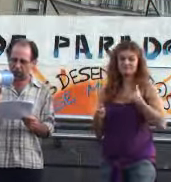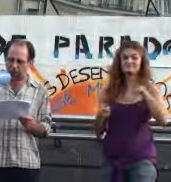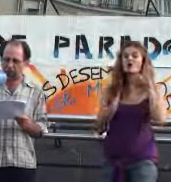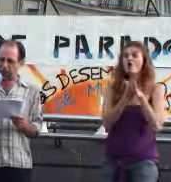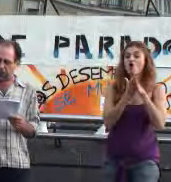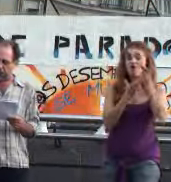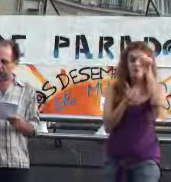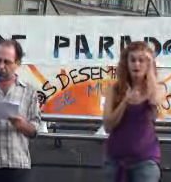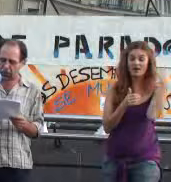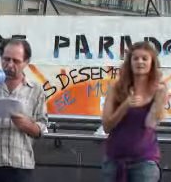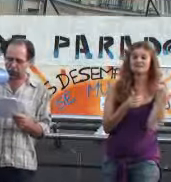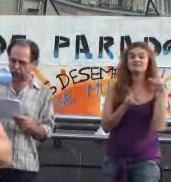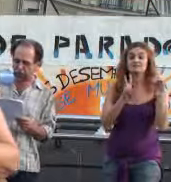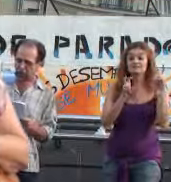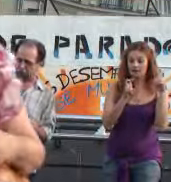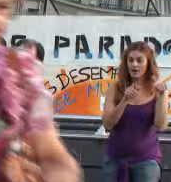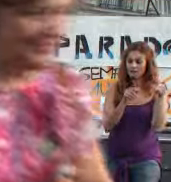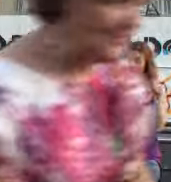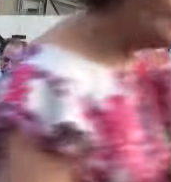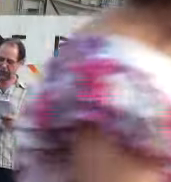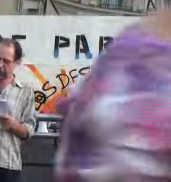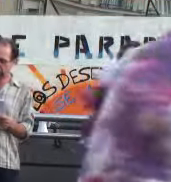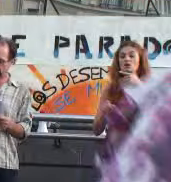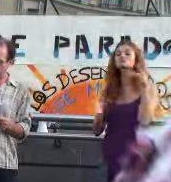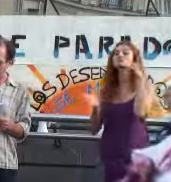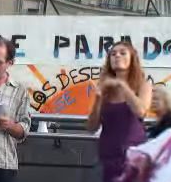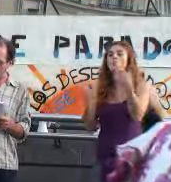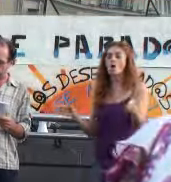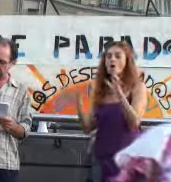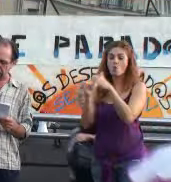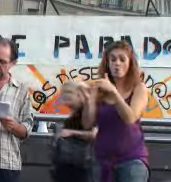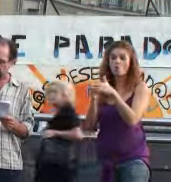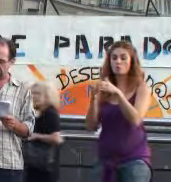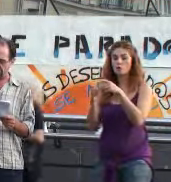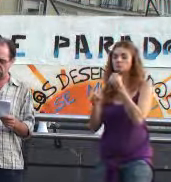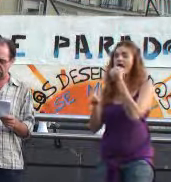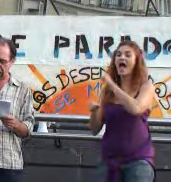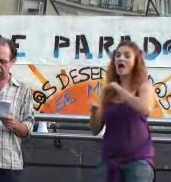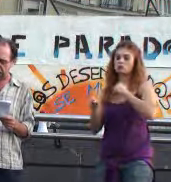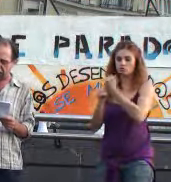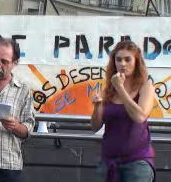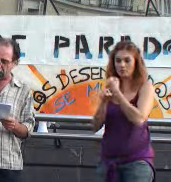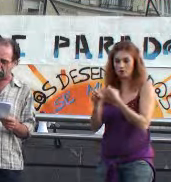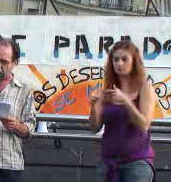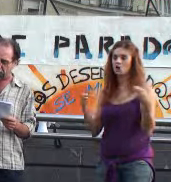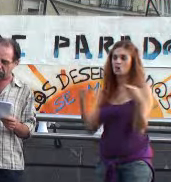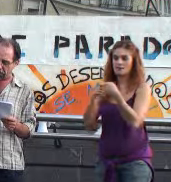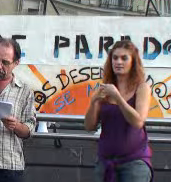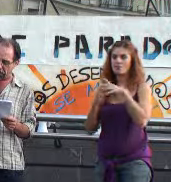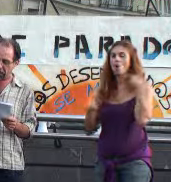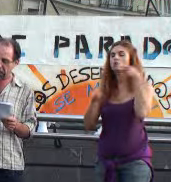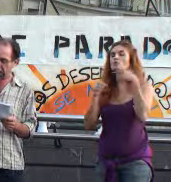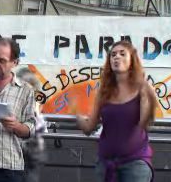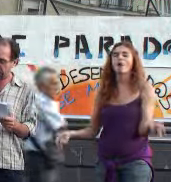a comunicaros la evolución del grupo de autoempleo y cooperativas, que surgió con la intención de satisfacer una necesidad que todos llevamos